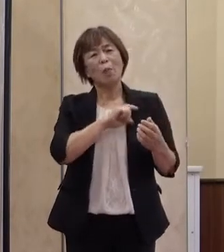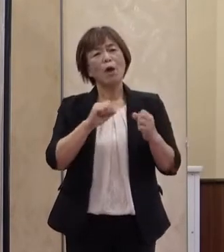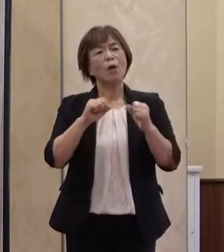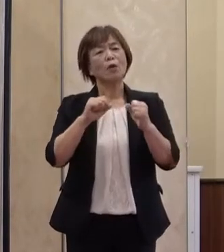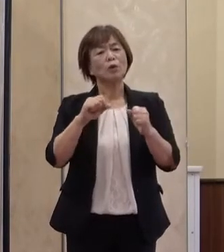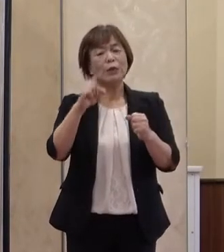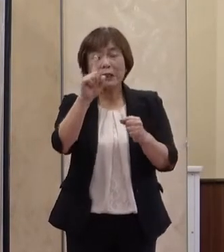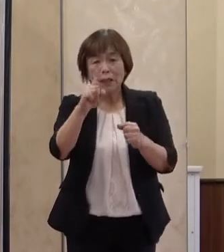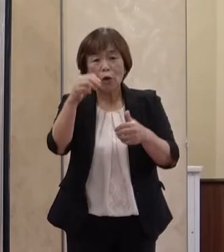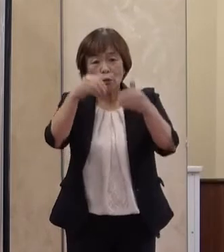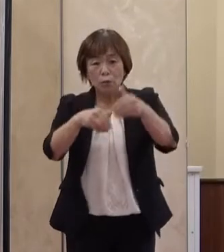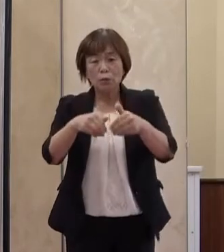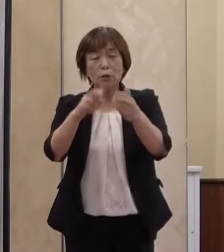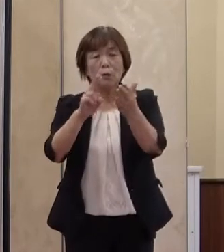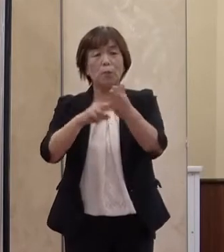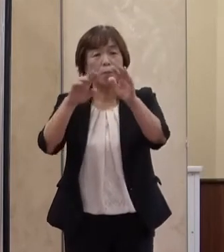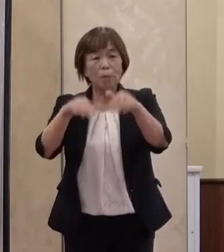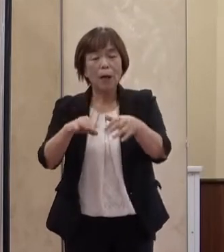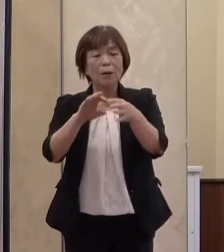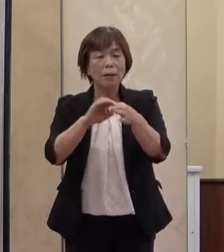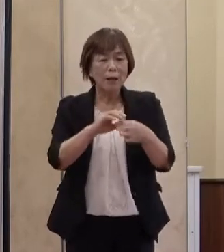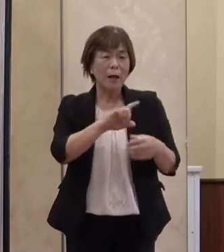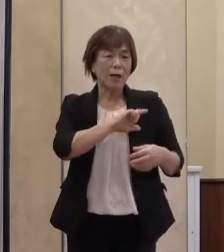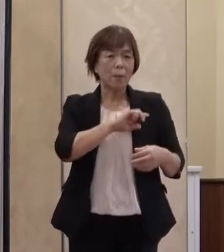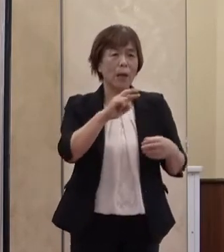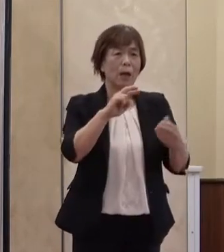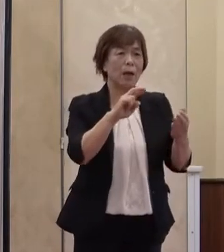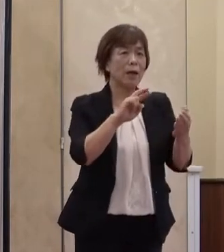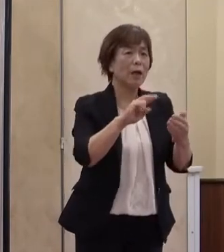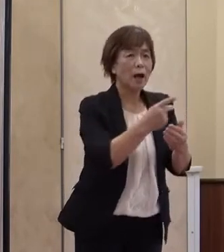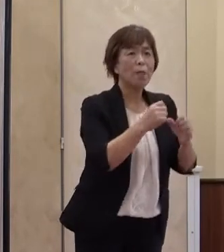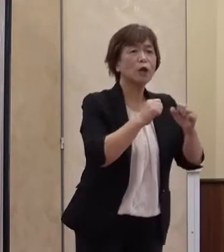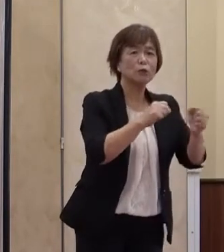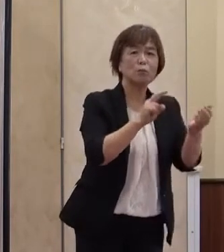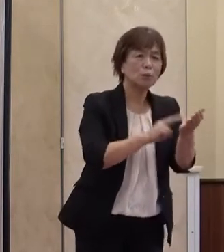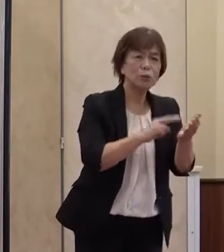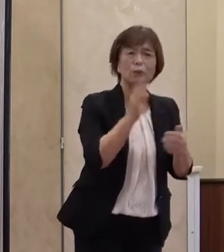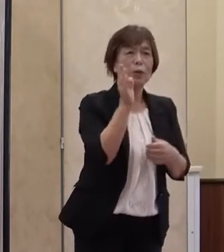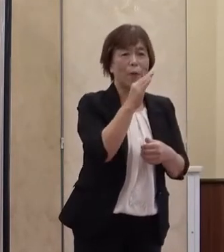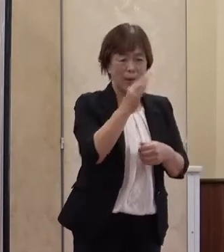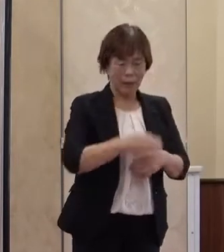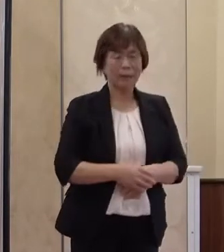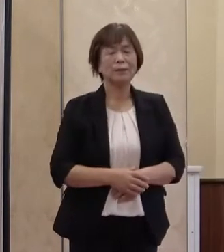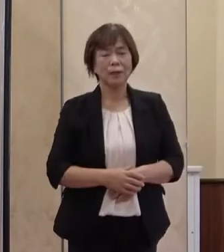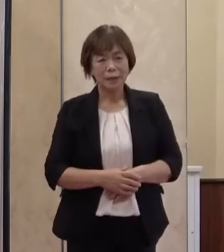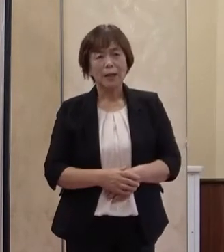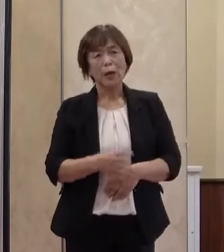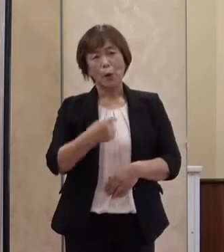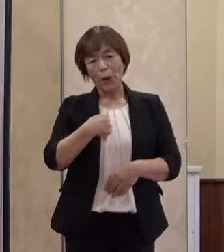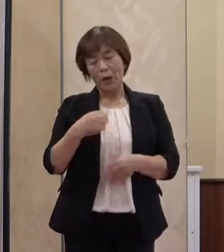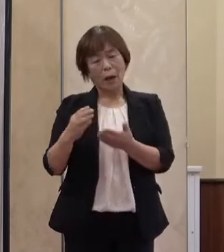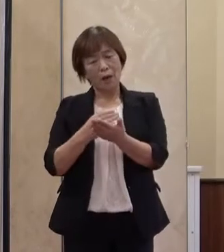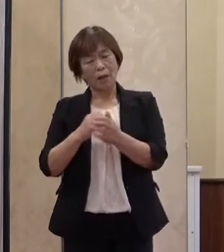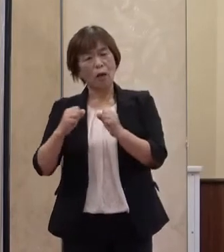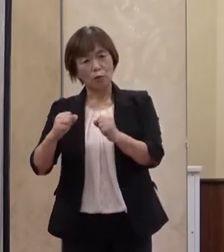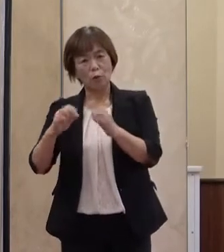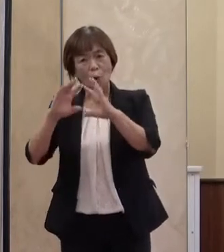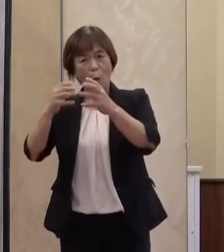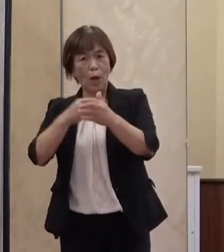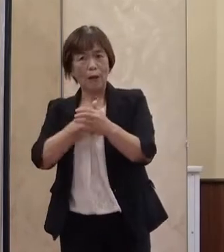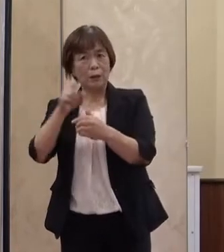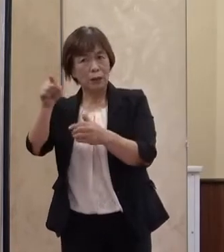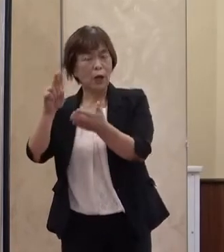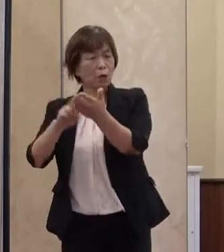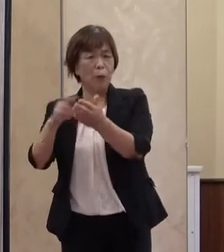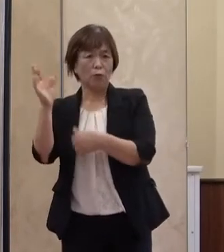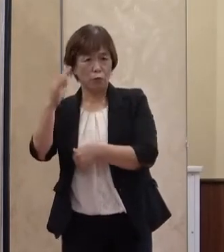だと思いますけれども、だから国会議員が決めるんでもなく、僕ら知事市長でその判断して決めるんでもなく、最後は府